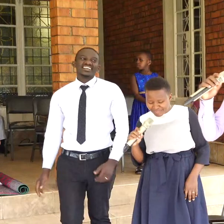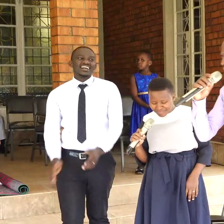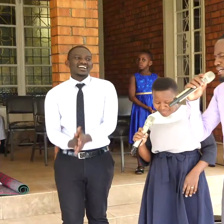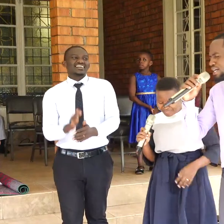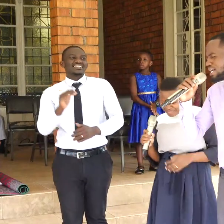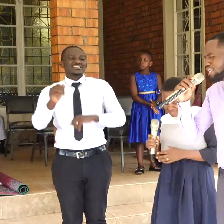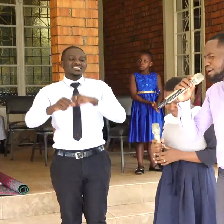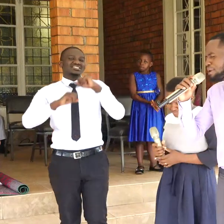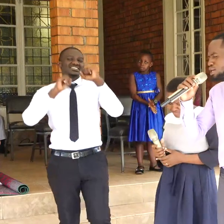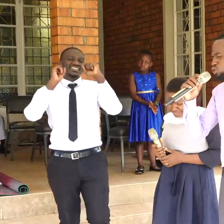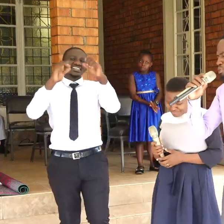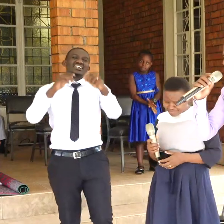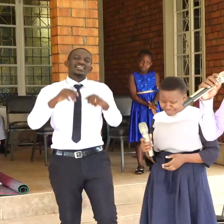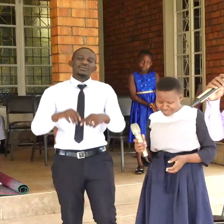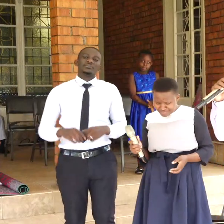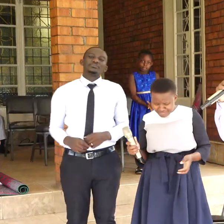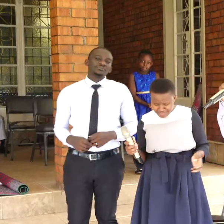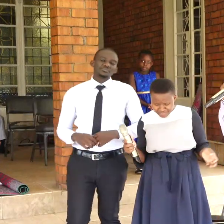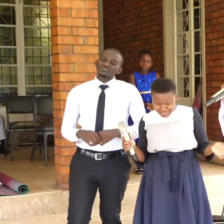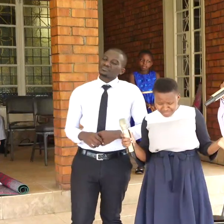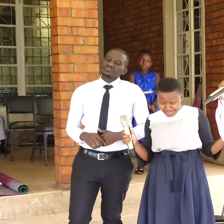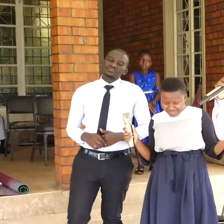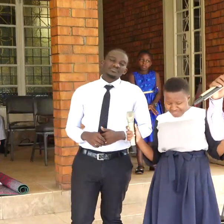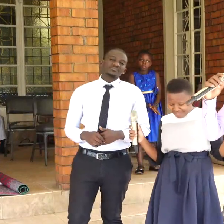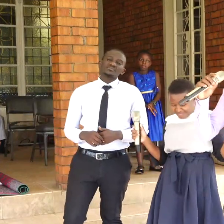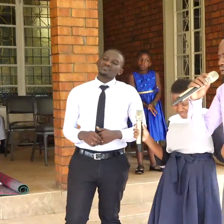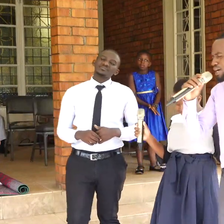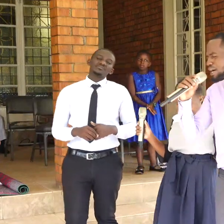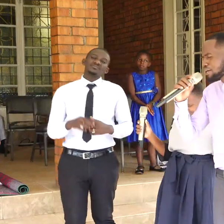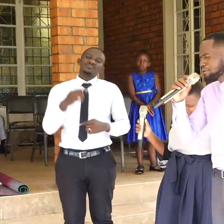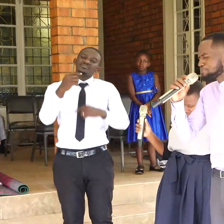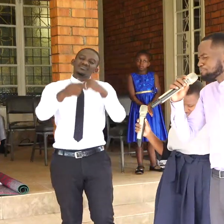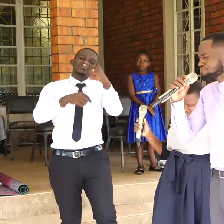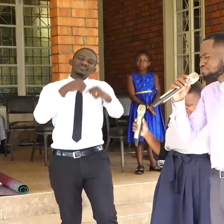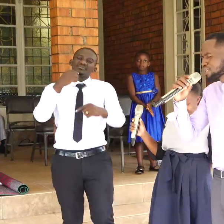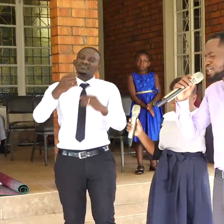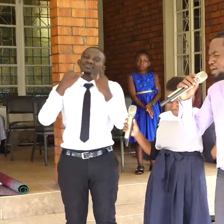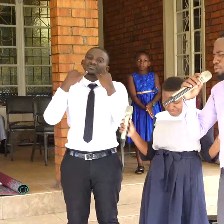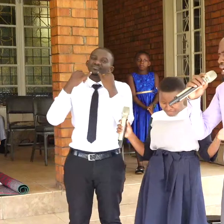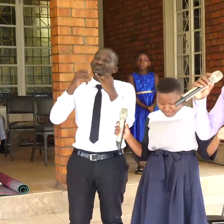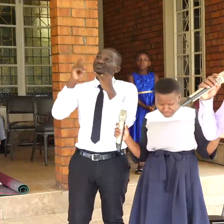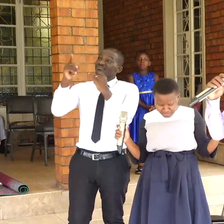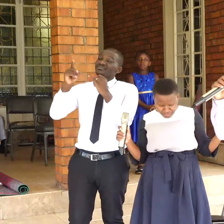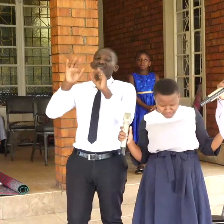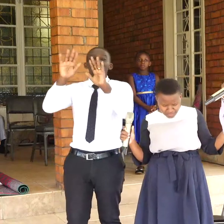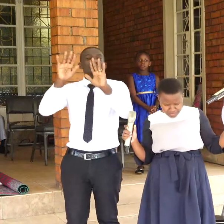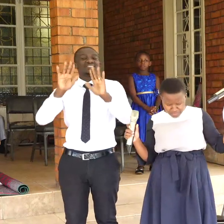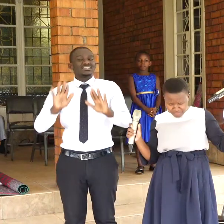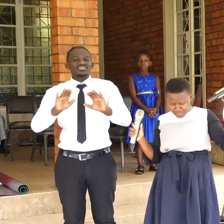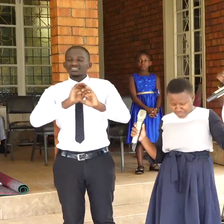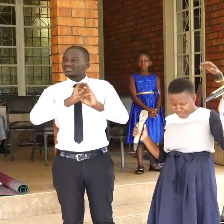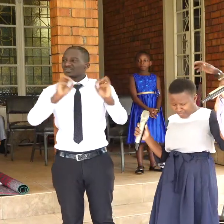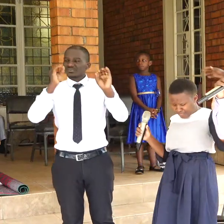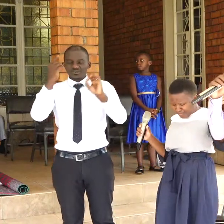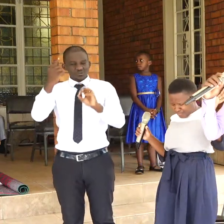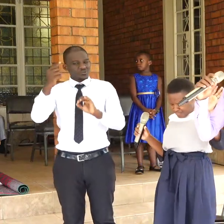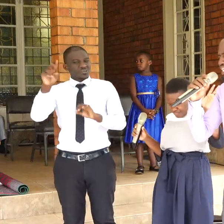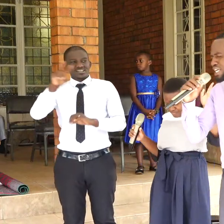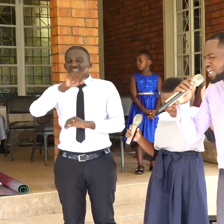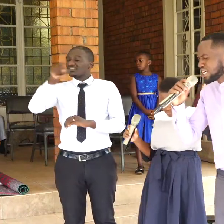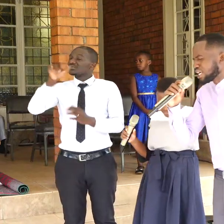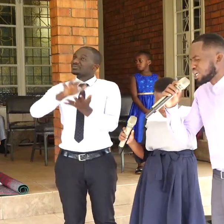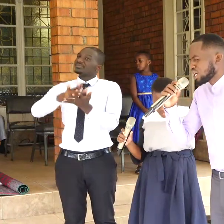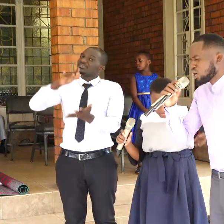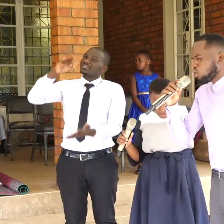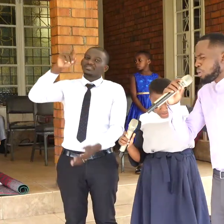Hallelujah. Genda maso mugambe nti mukama osande tewali akwenkana. Mugambe nti mukama tukuwe chitiwa osani